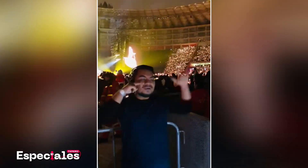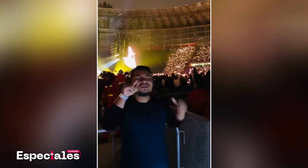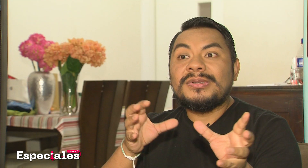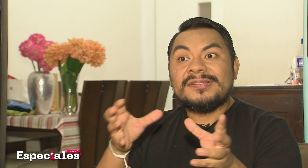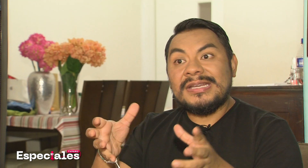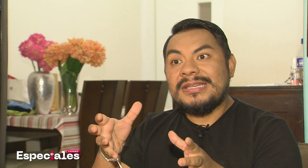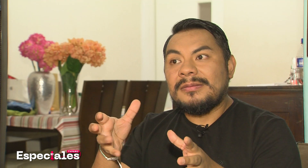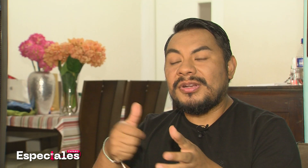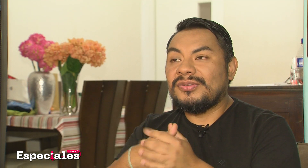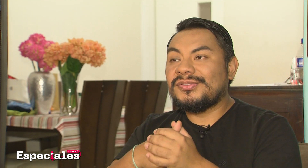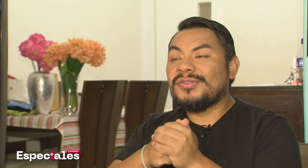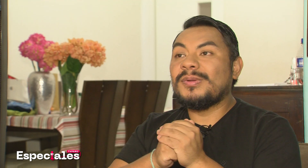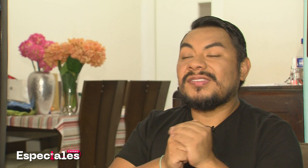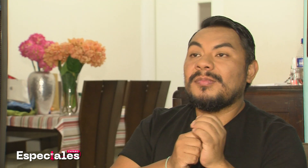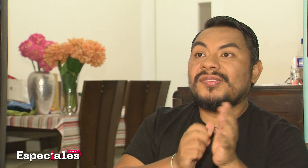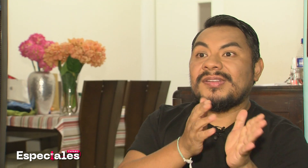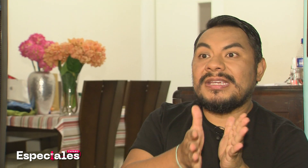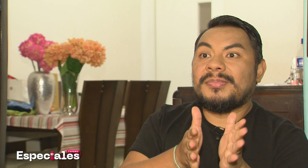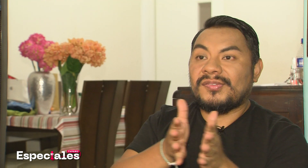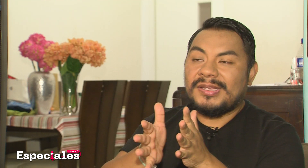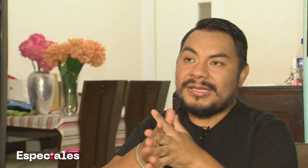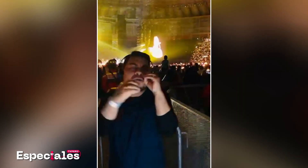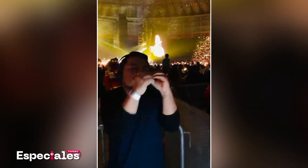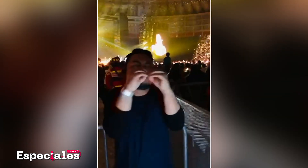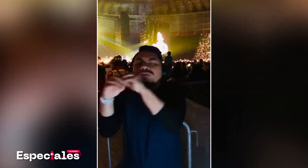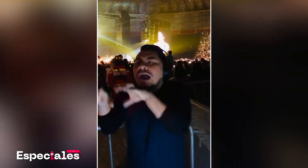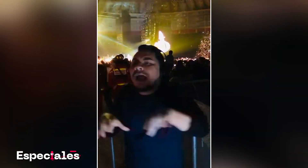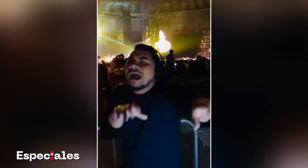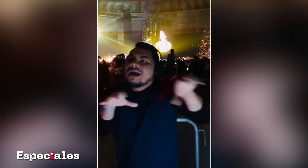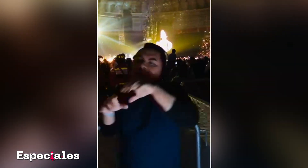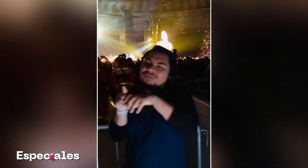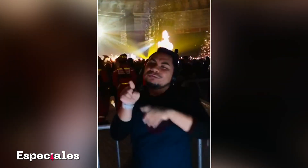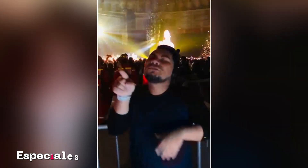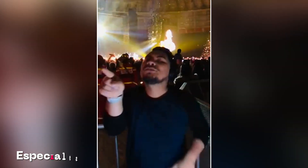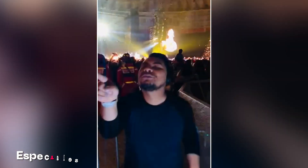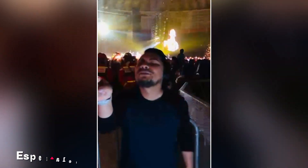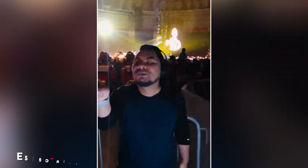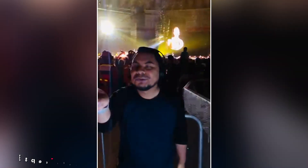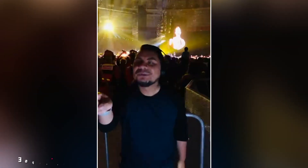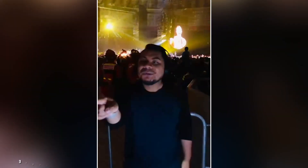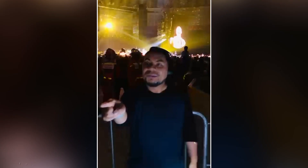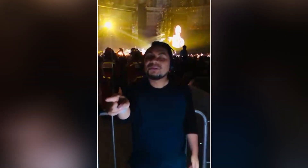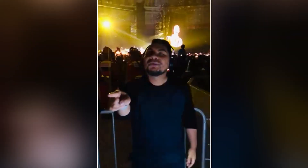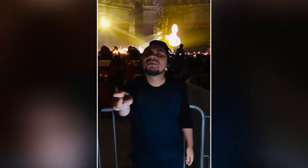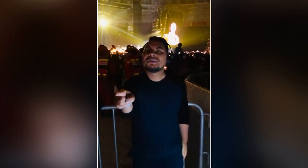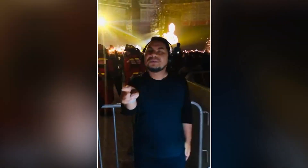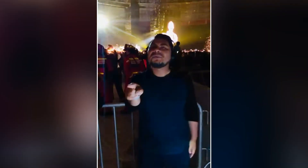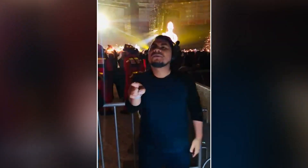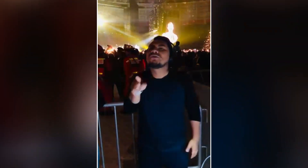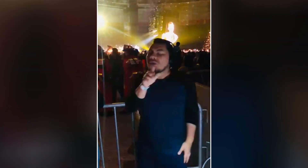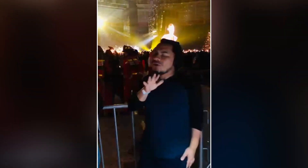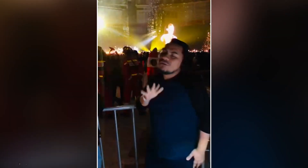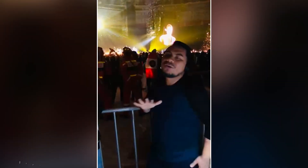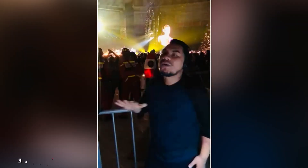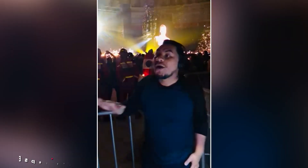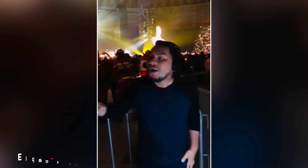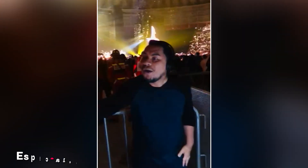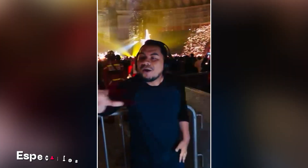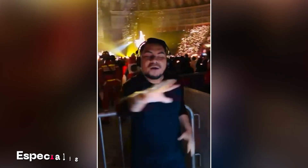cada palabra tiene una seña, pero nosotros no hacemos seña por seña, sino hacemos en 2, 3 palabras, lo hacemos en una sola